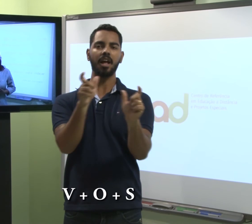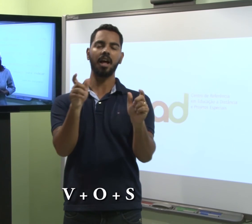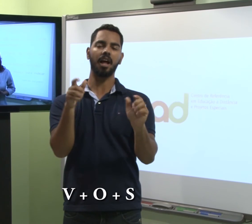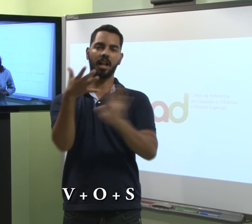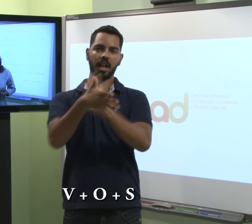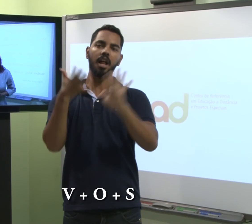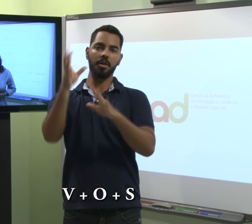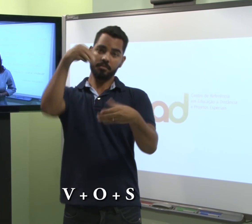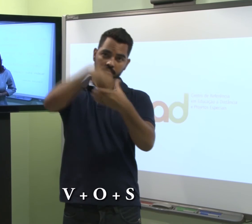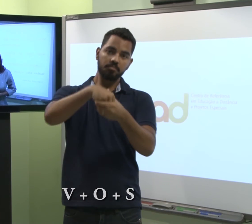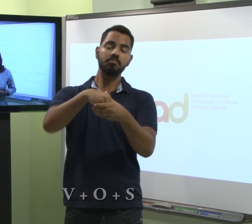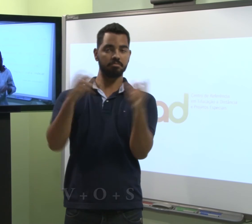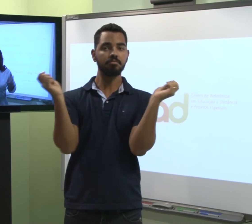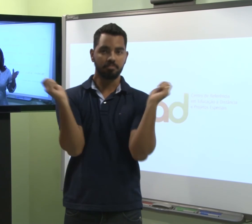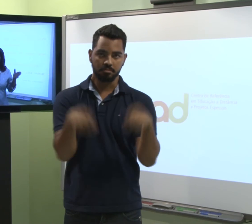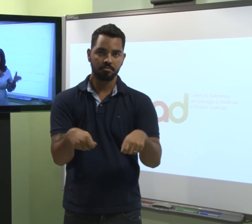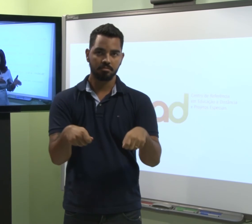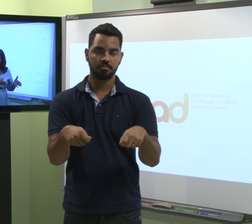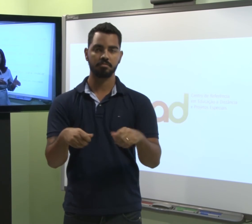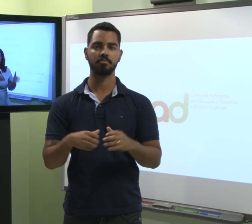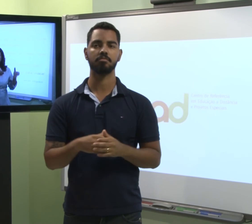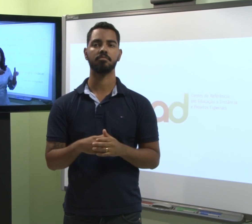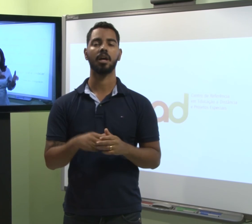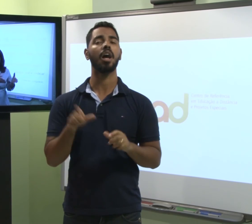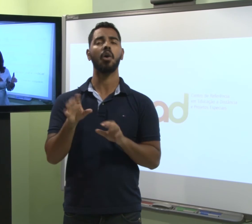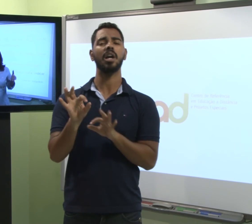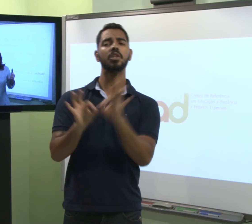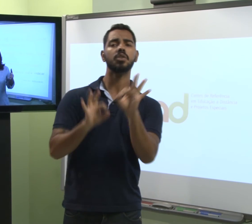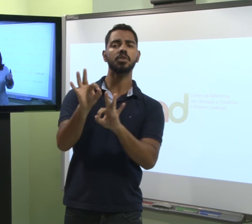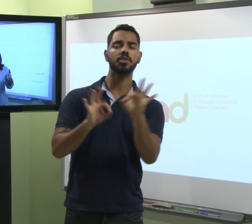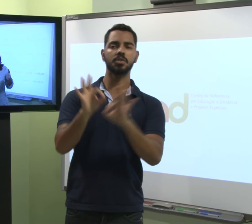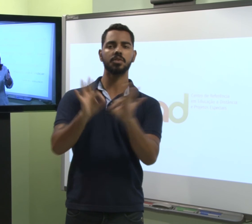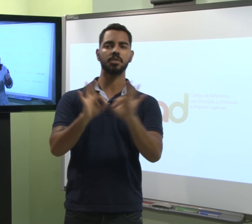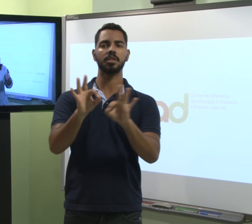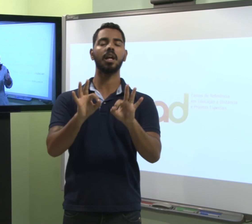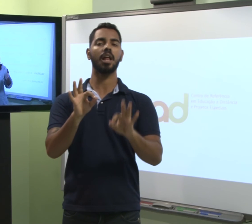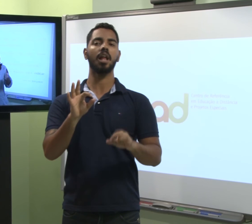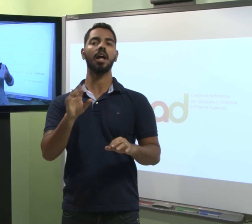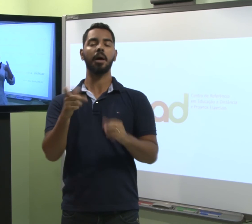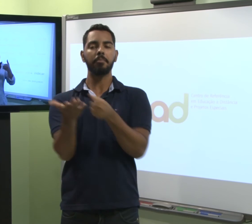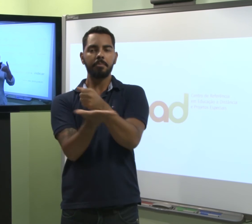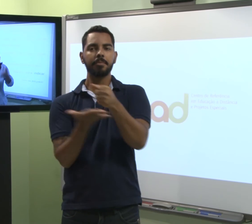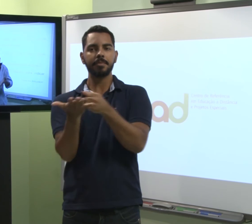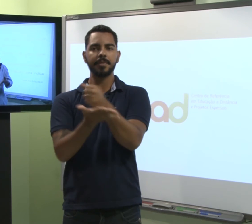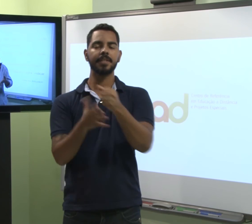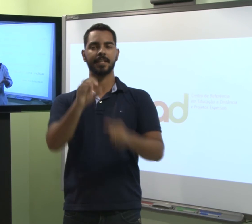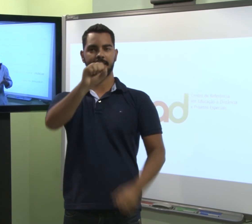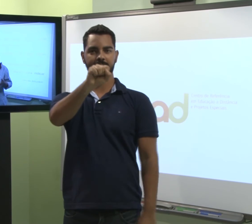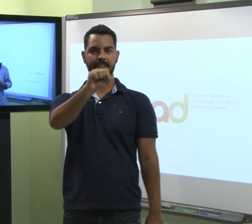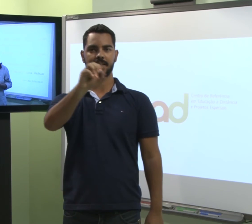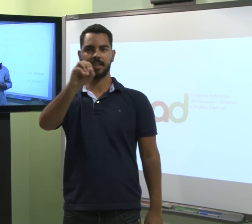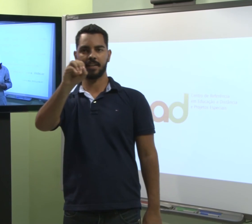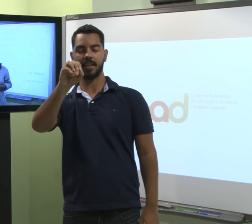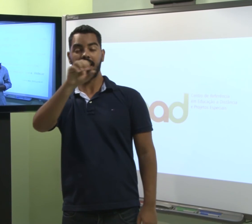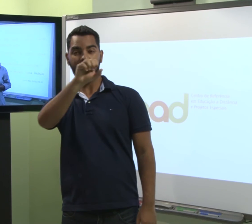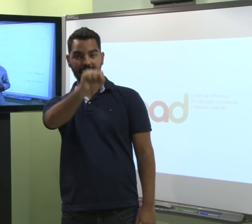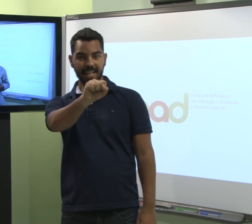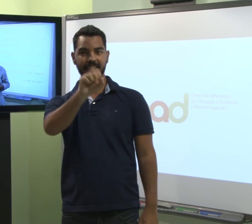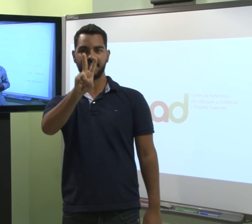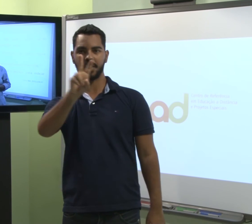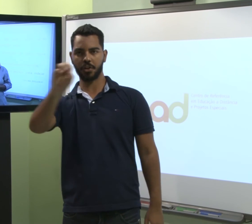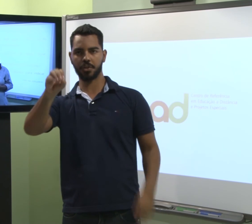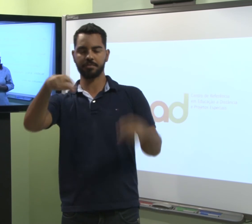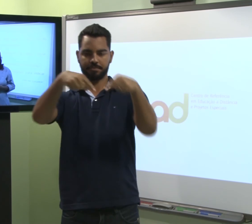a estrutura da sentença em Libras acontecerá na sequência SVO, como ordem básica, e